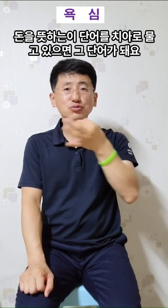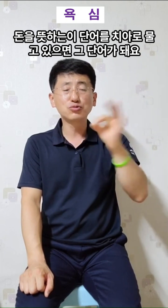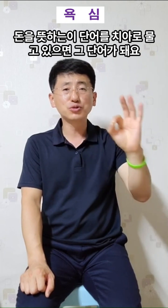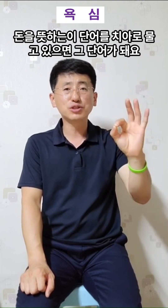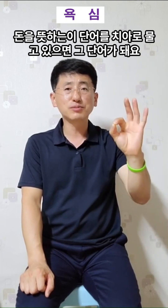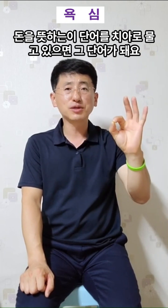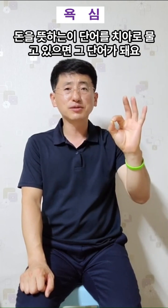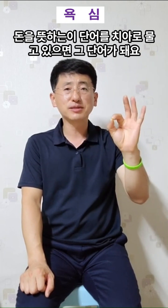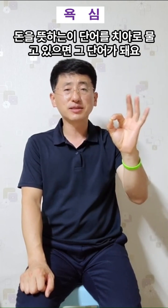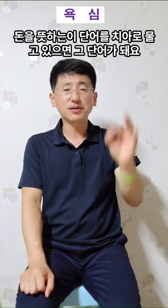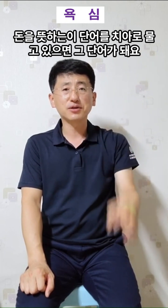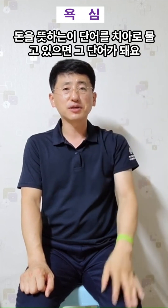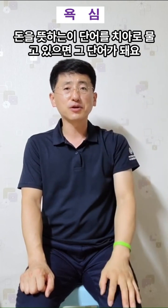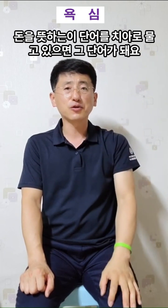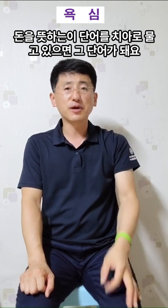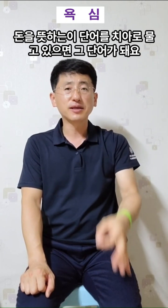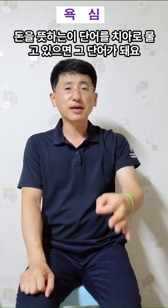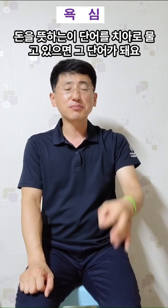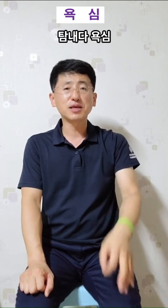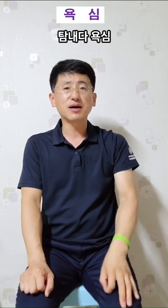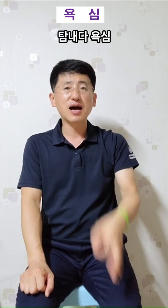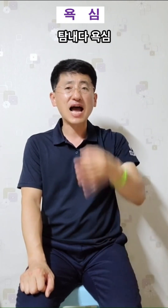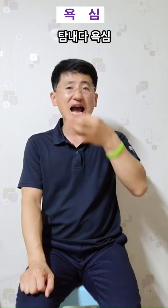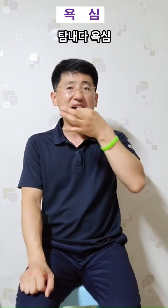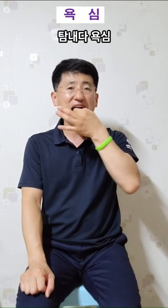물고 있으면은 그 단어가 돼요. 탐내다.